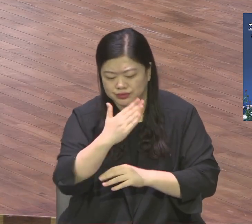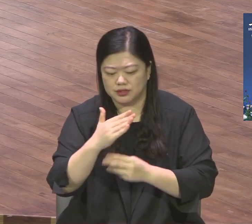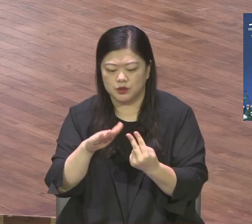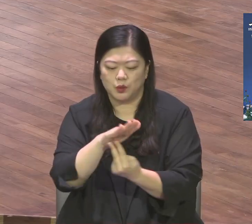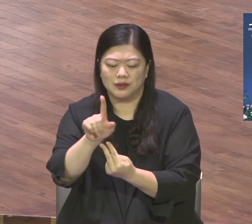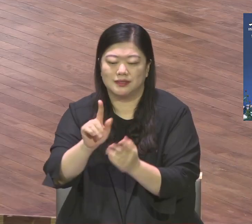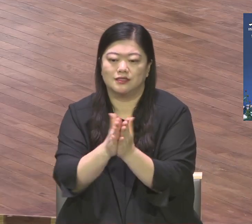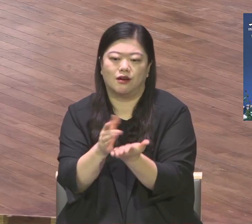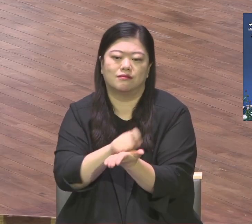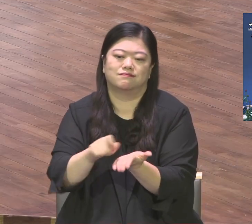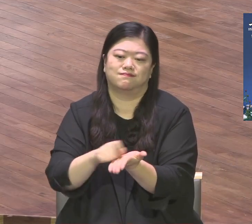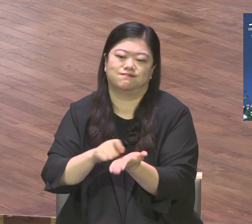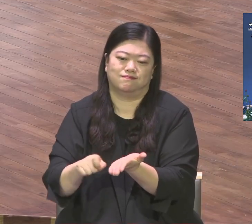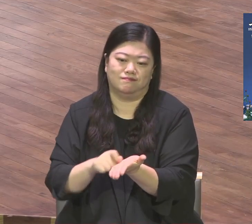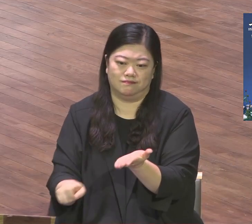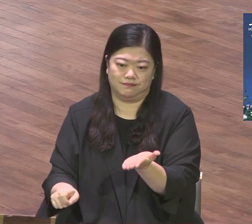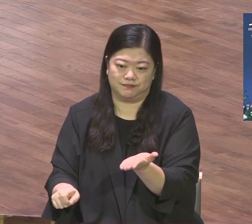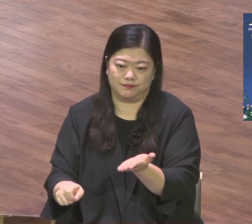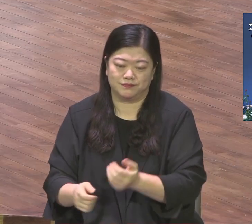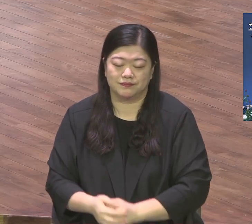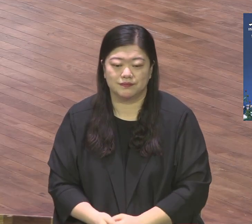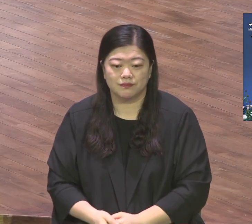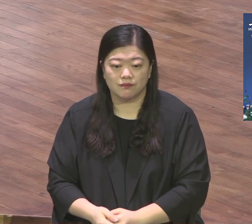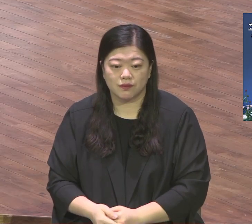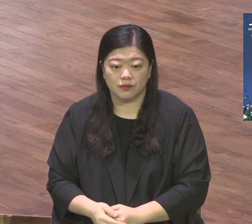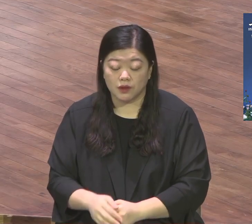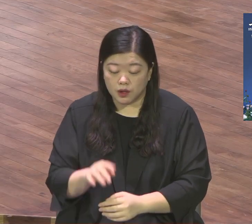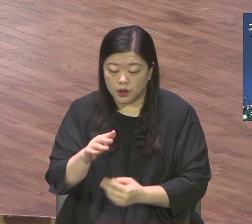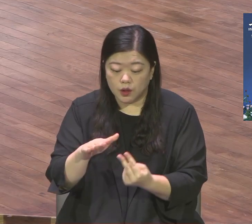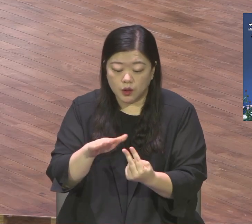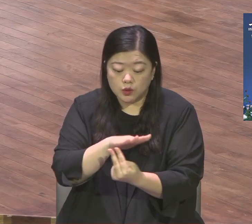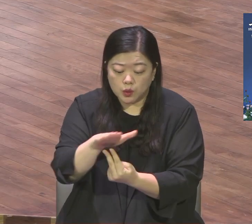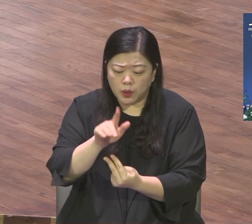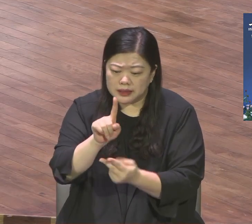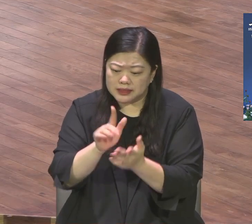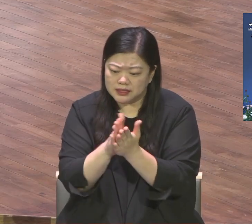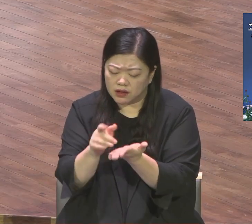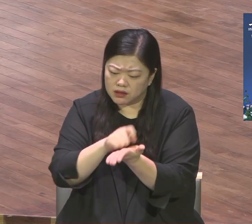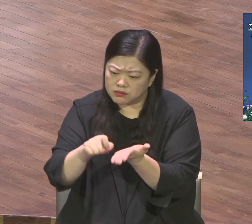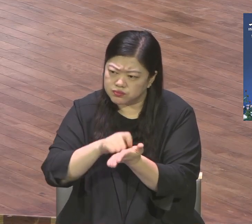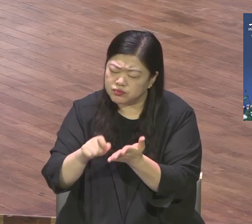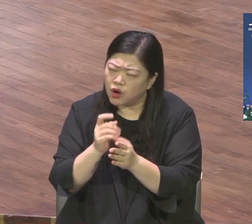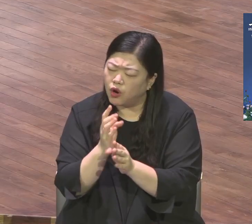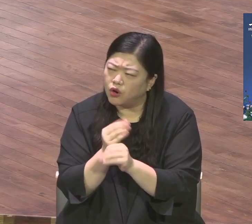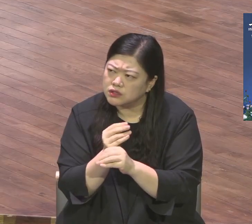요한 1서가 기록될 시기는 대략 AD 90년경입니다.